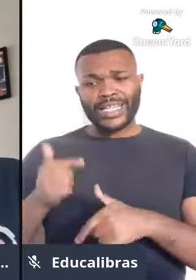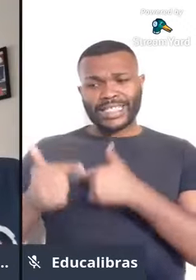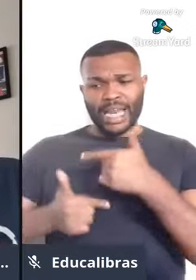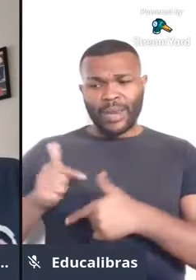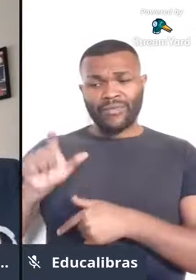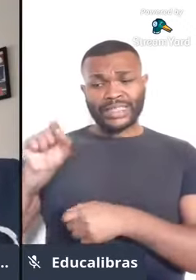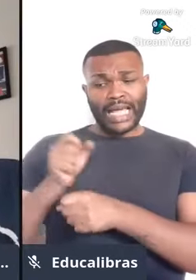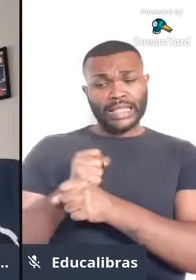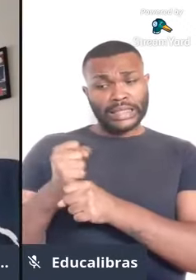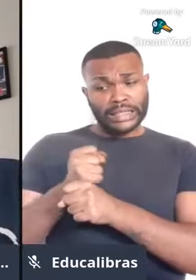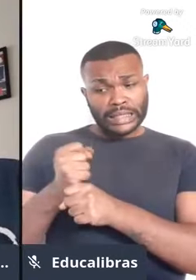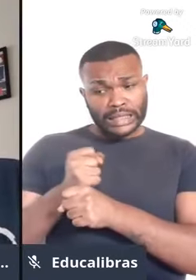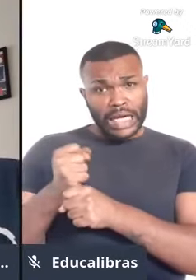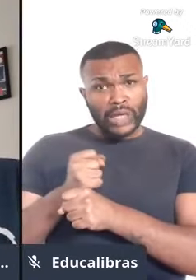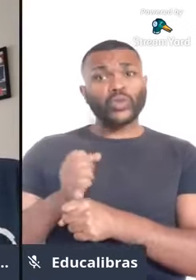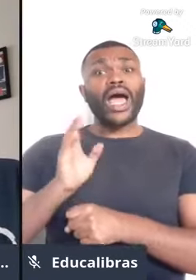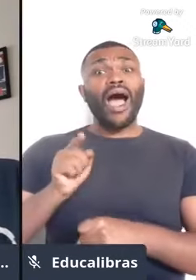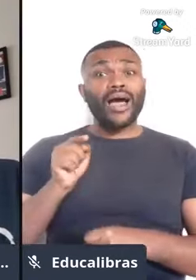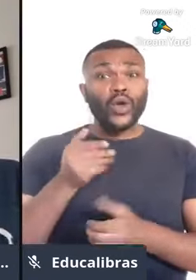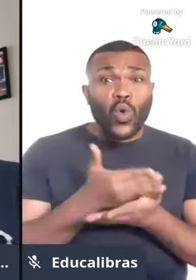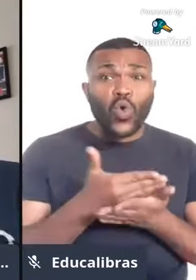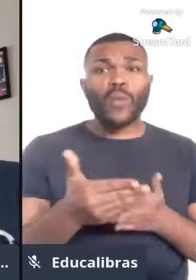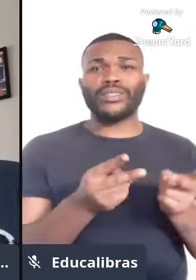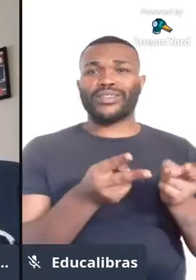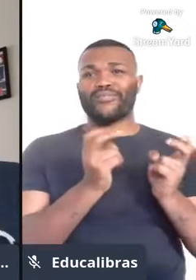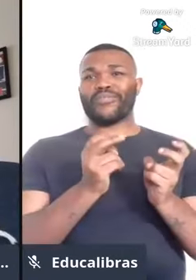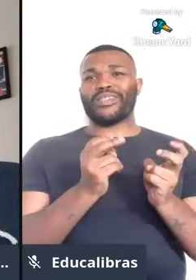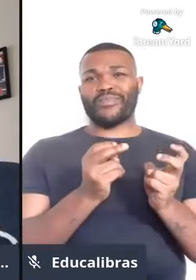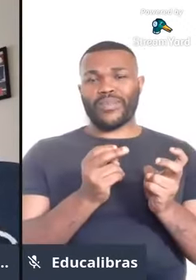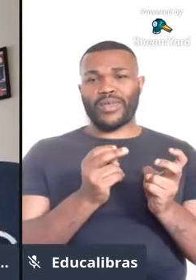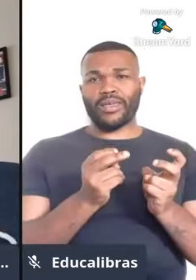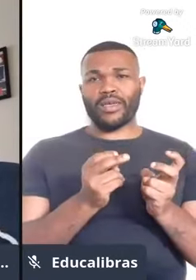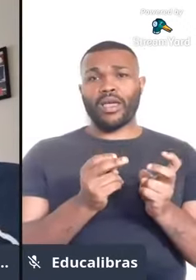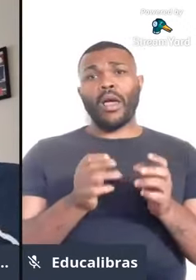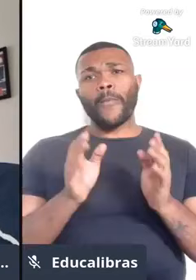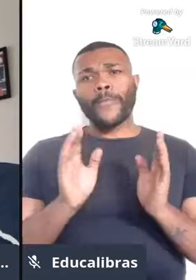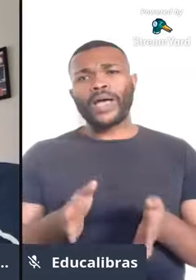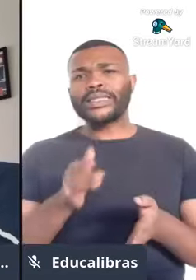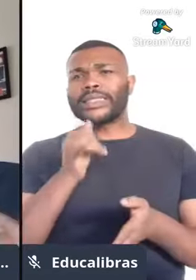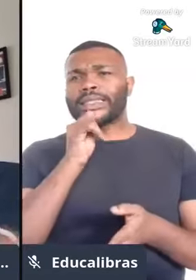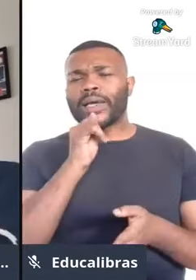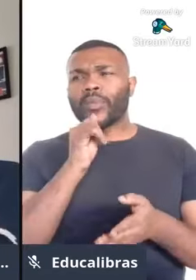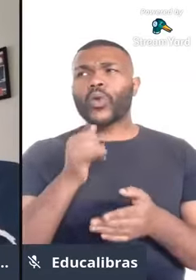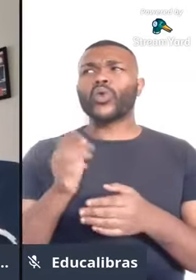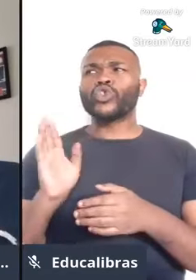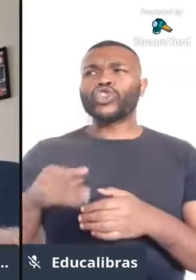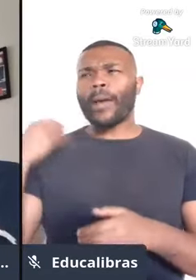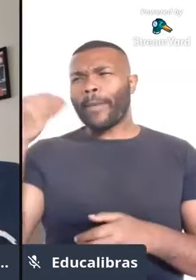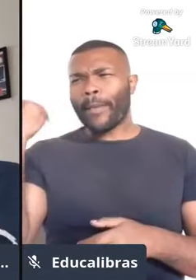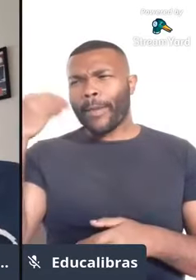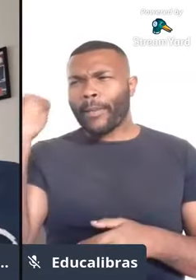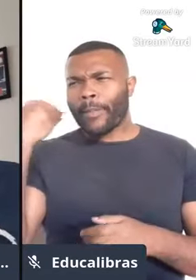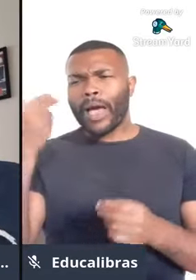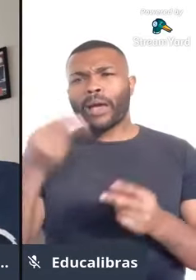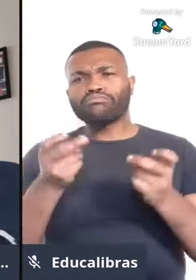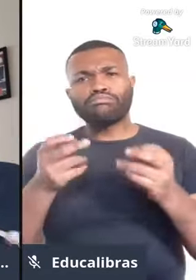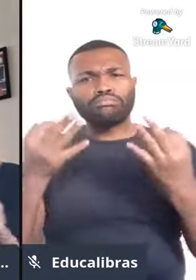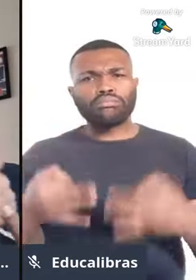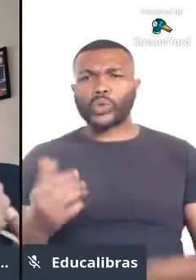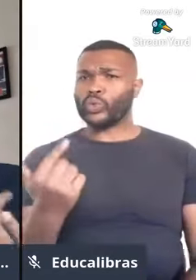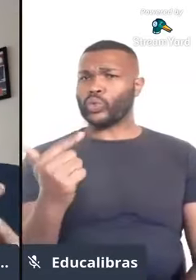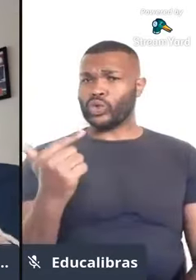né? E mesmo com 10 anos de jornalismo, eu ainda não tinha uma percepção correta disso. Eu hoje, agora, em